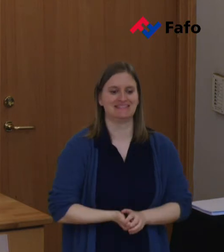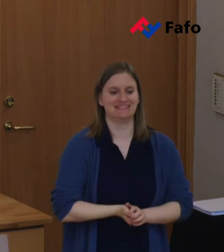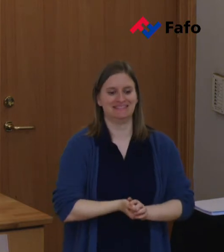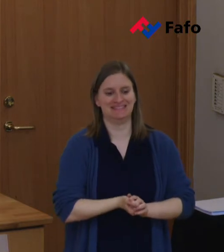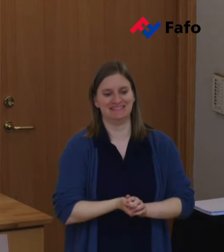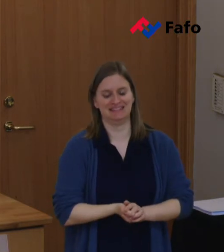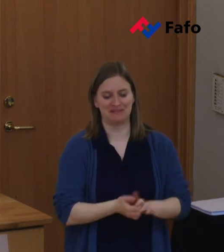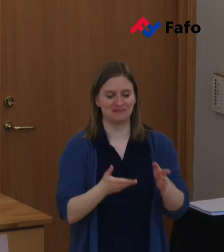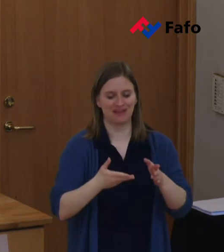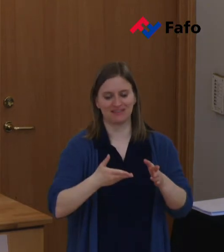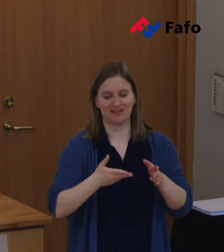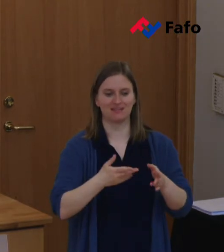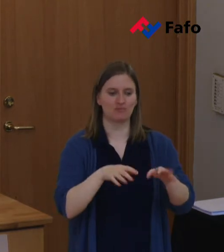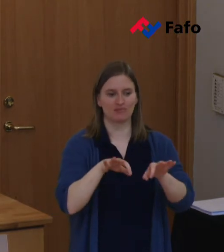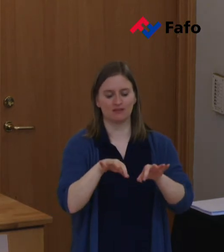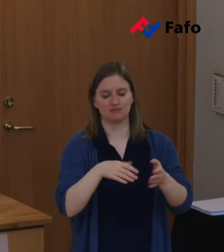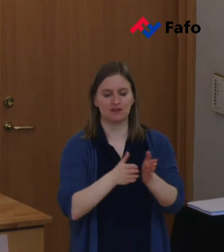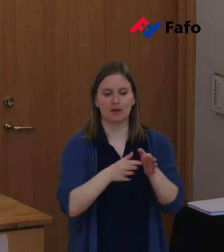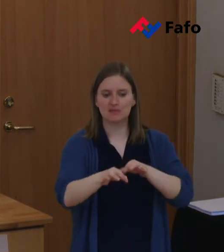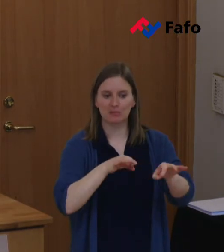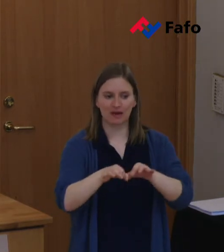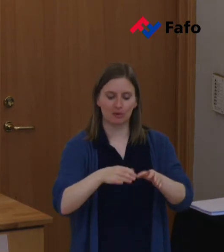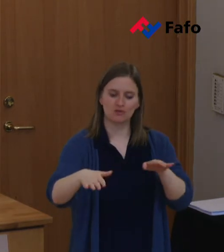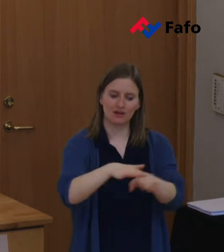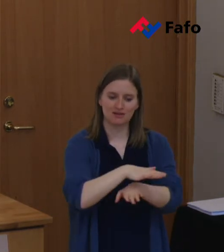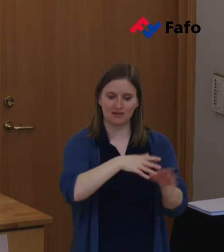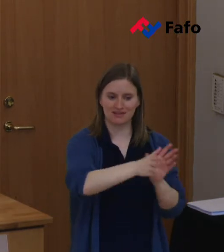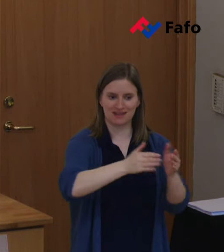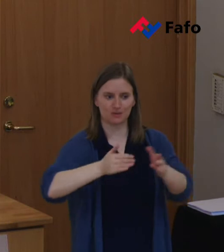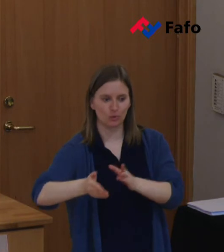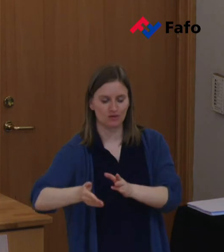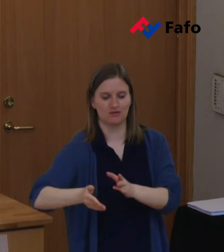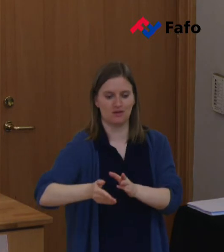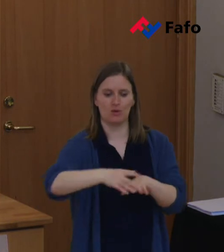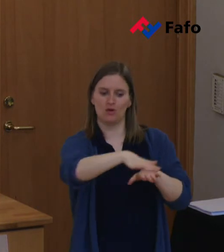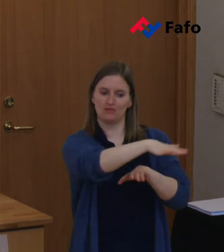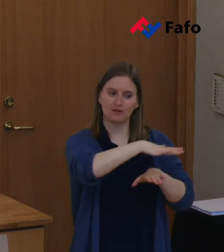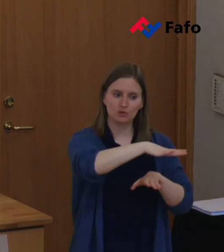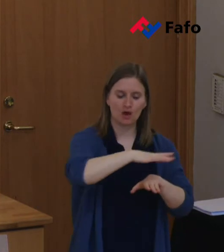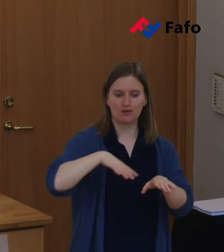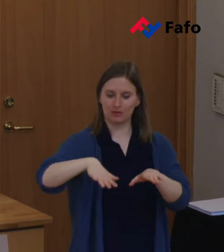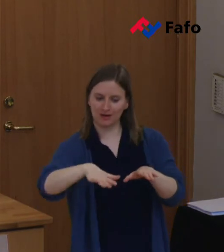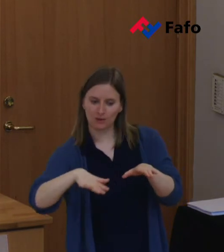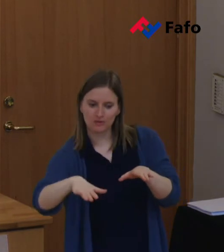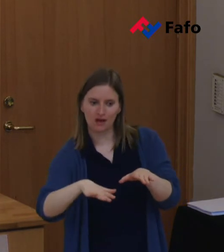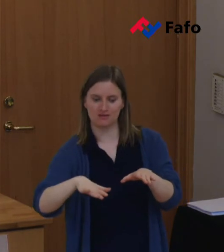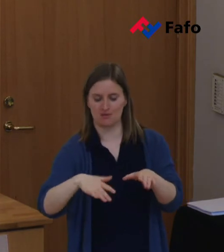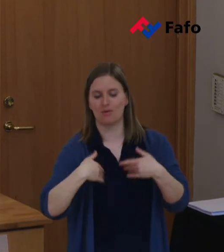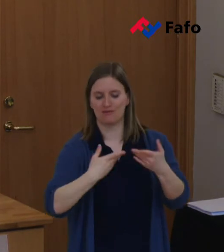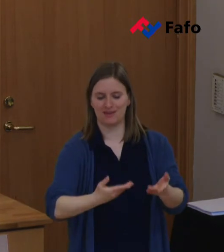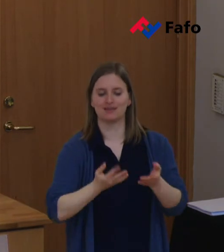samspill på tvers av sektorer. Det gjelder på nasjonalt nivå, det gjelder på regionalt nivå, og det viser med all tydelighet det sterke behovet